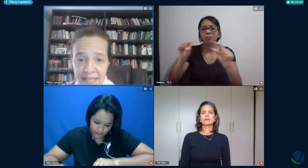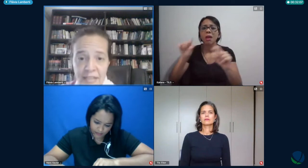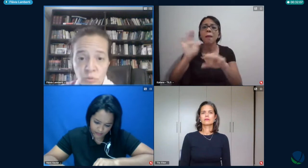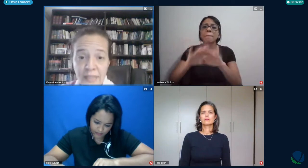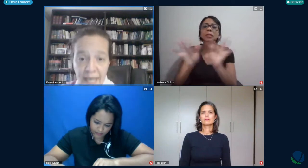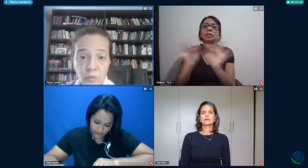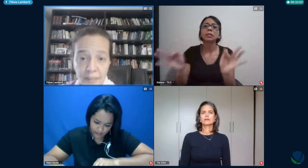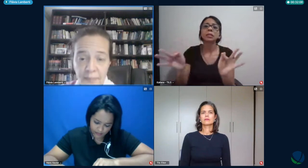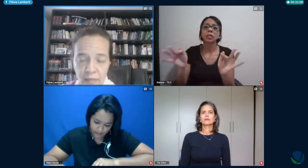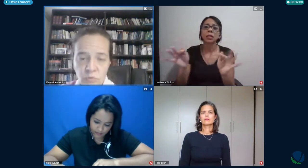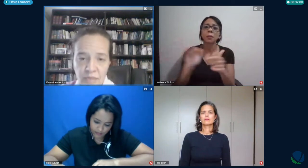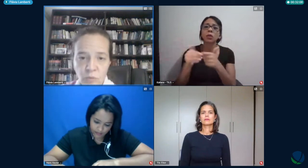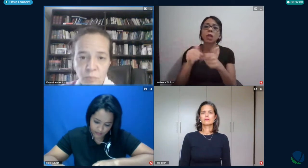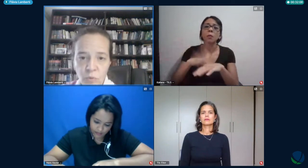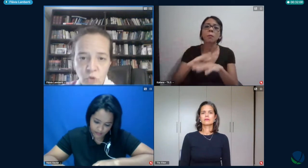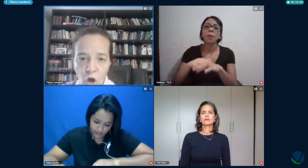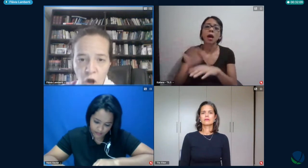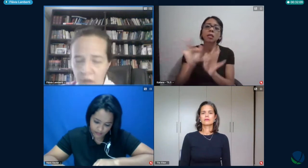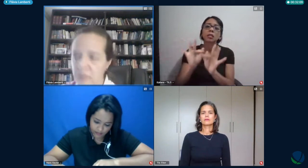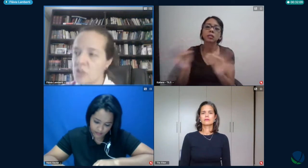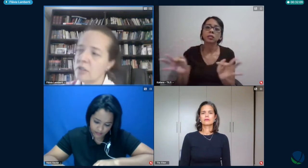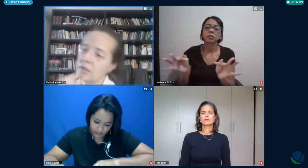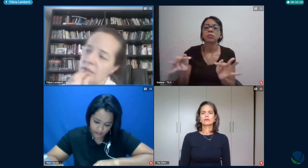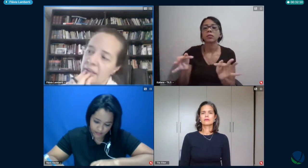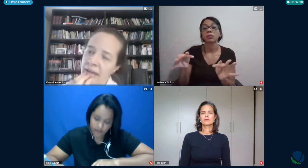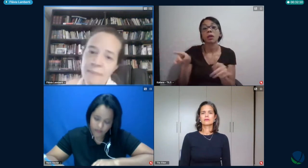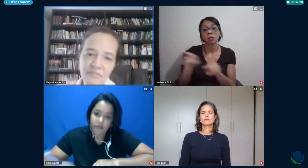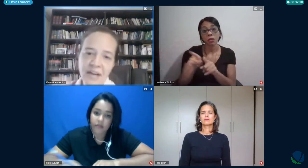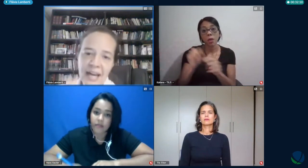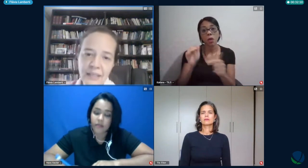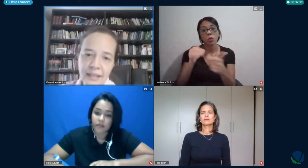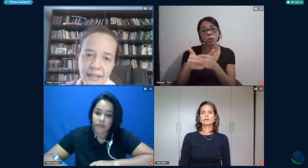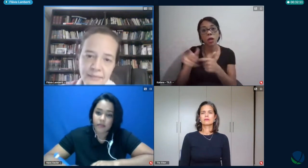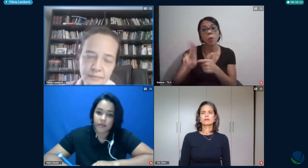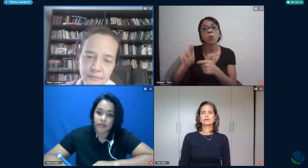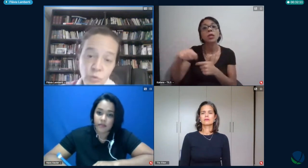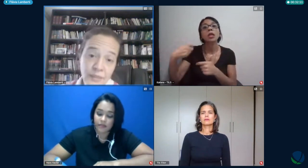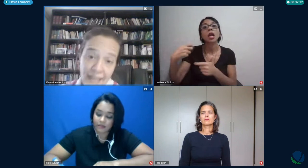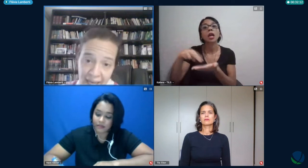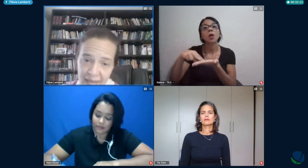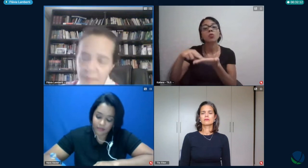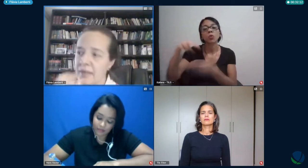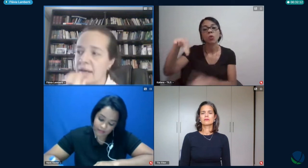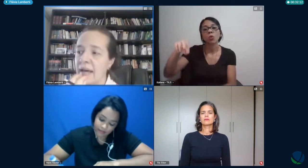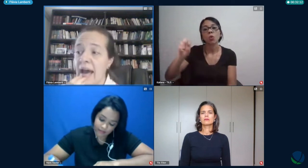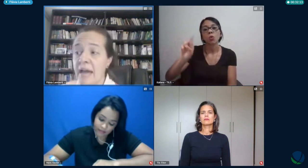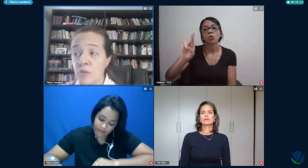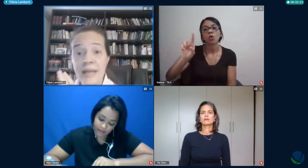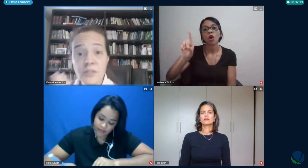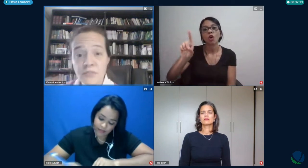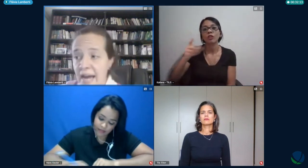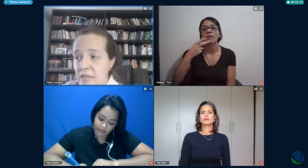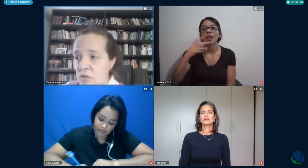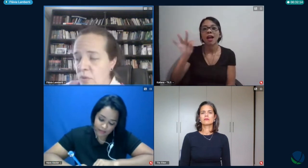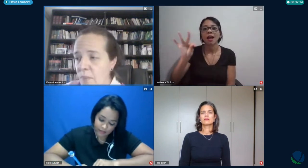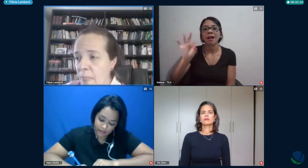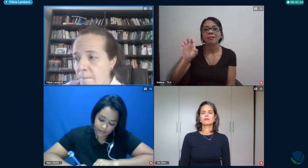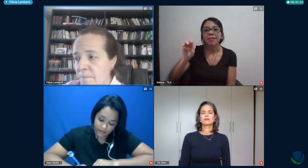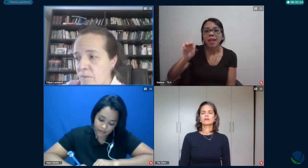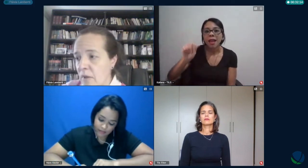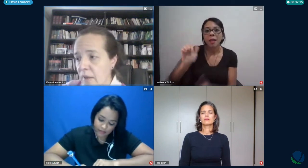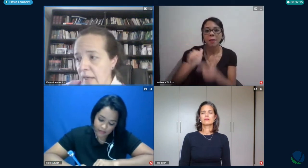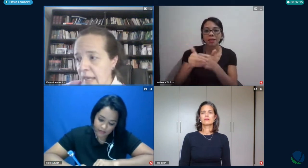na verdade, um termo também usado por Nord, né, para falar do tema. Acho mais fácil